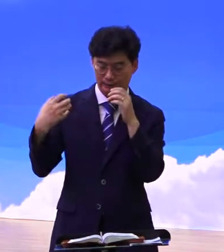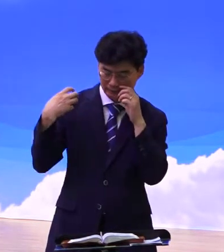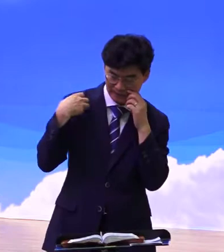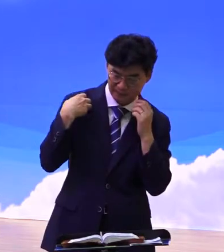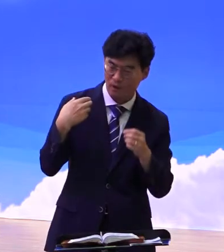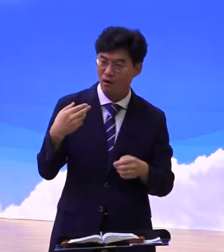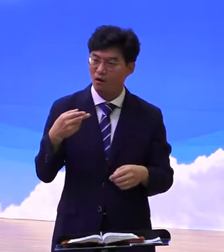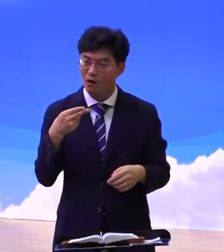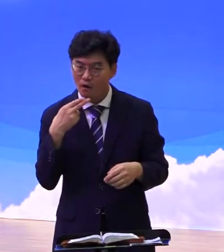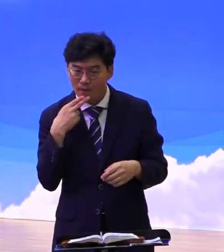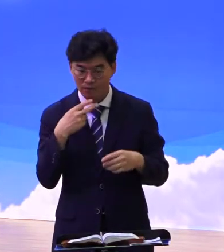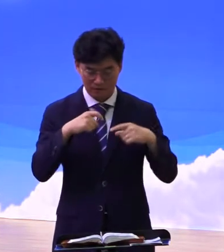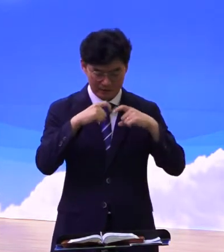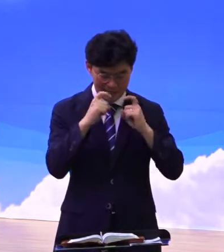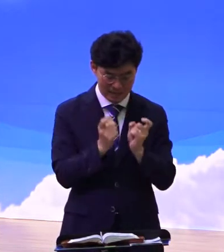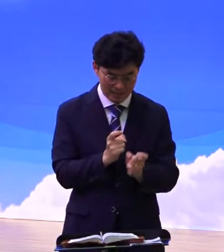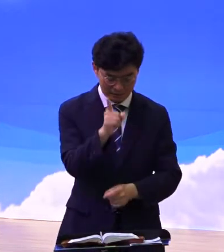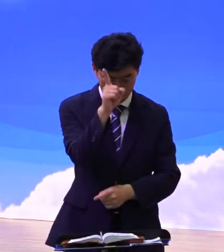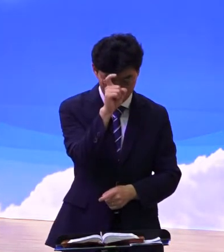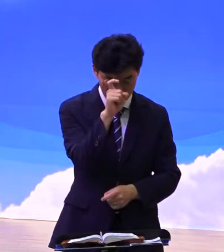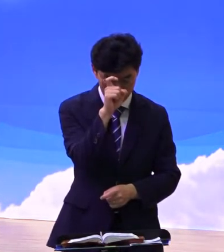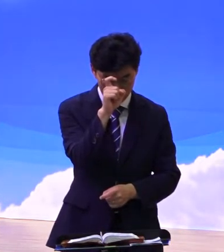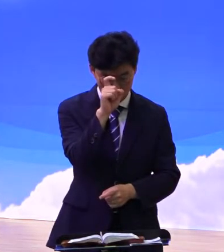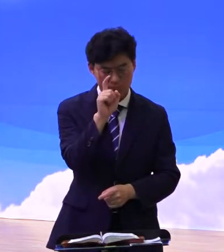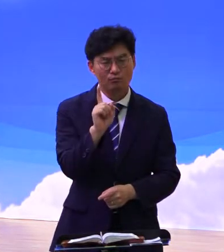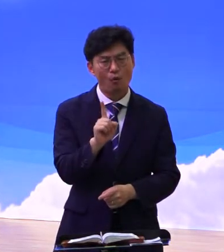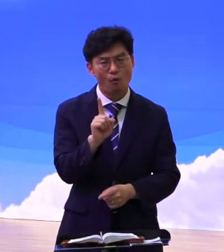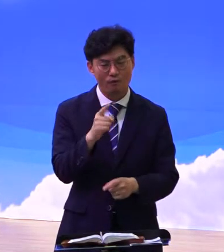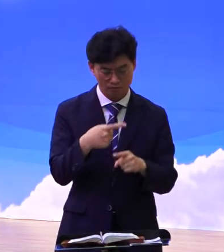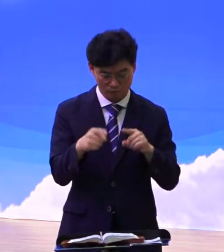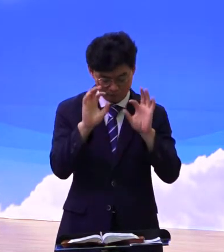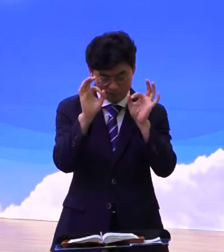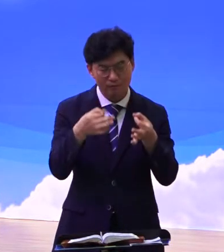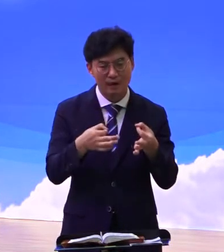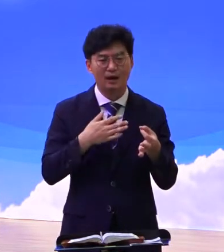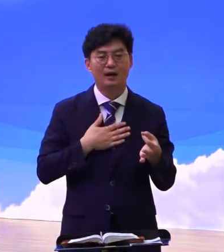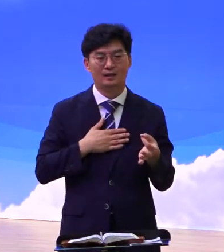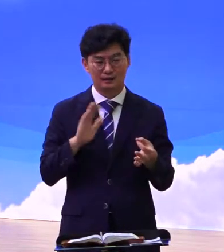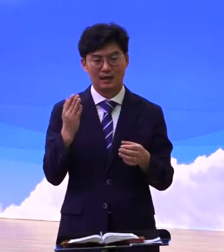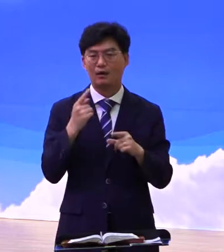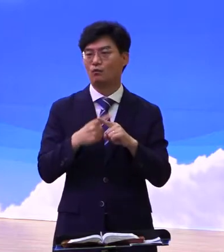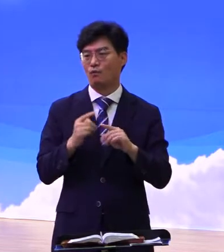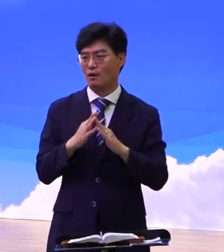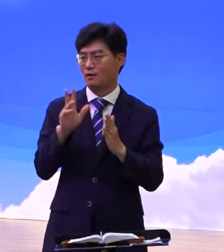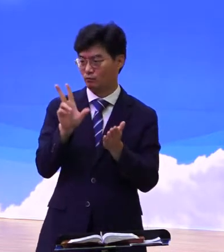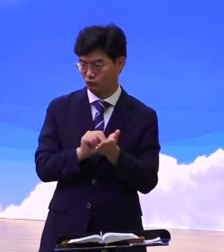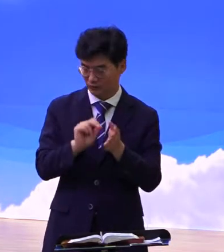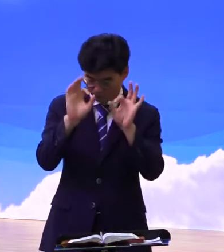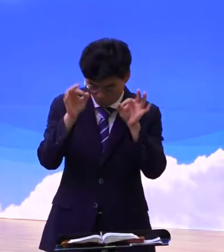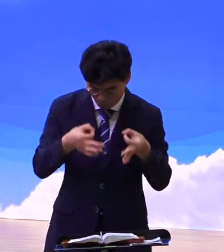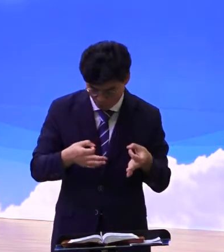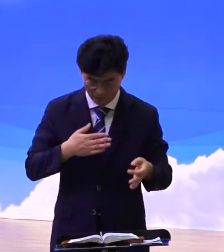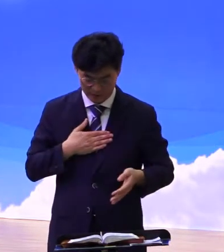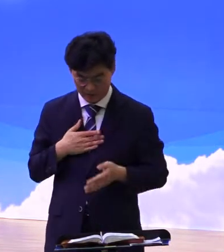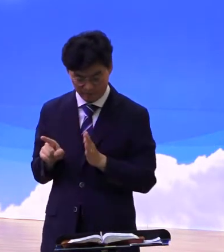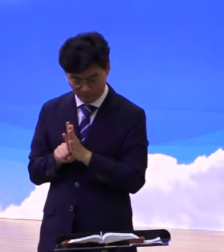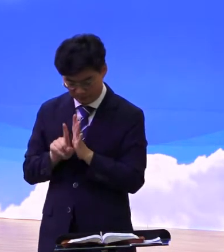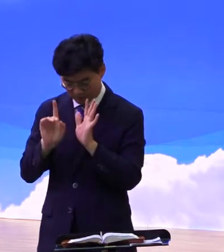위해서 살아왔는지를 적나라하게 보게 되었습니다. 그래서 신앙의 본질에